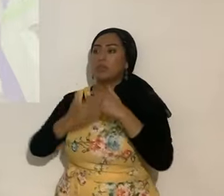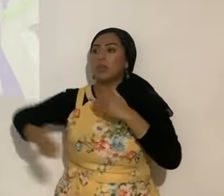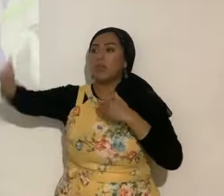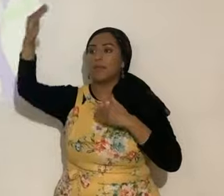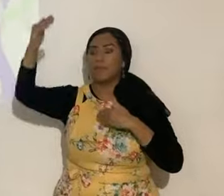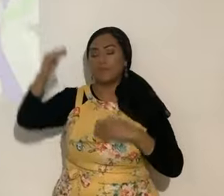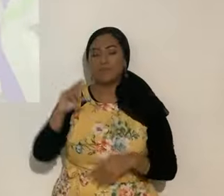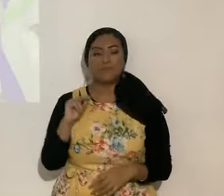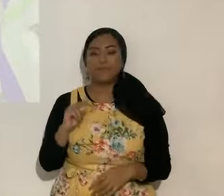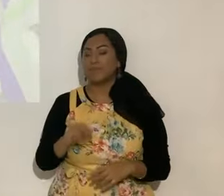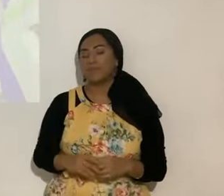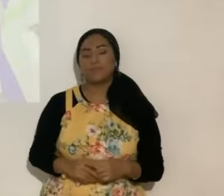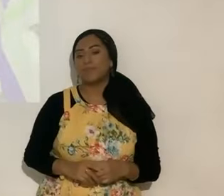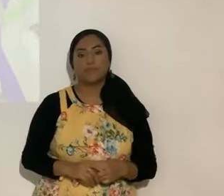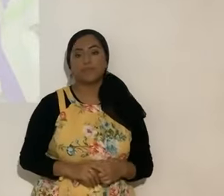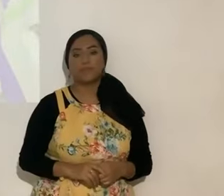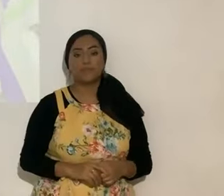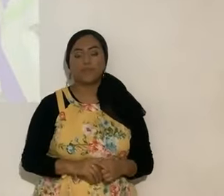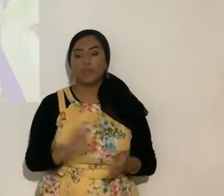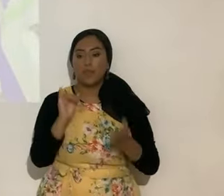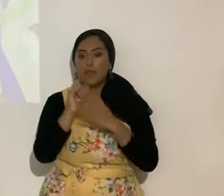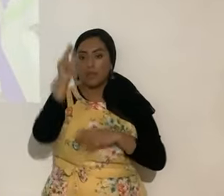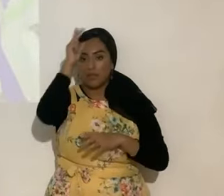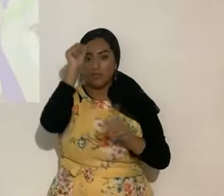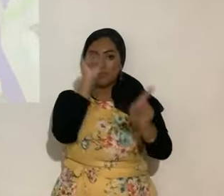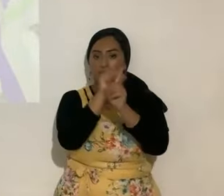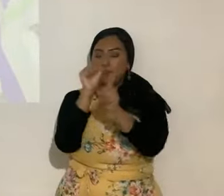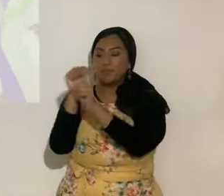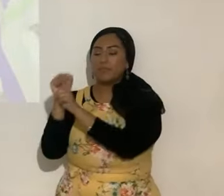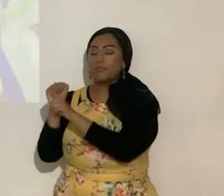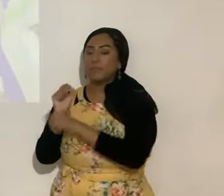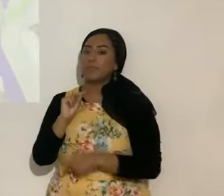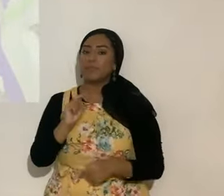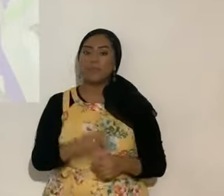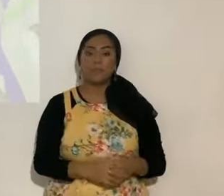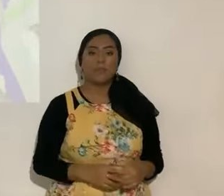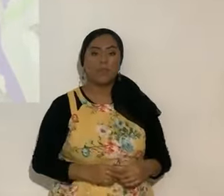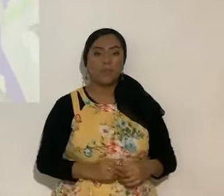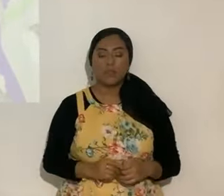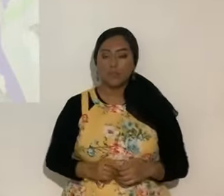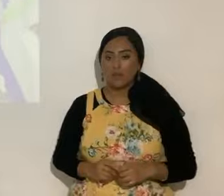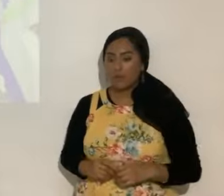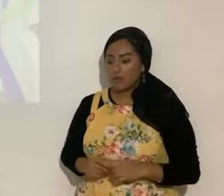no, no es así, es un engaño de Hasatán, entonces,